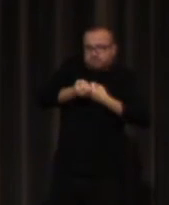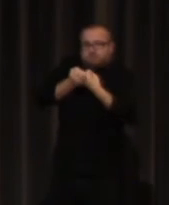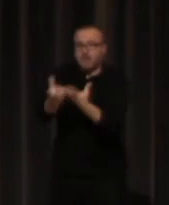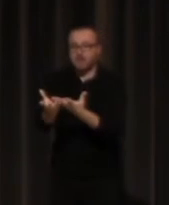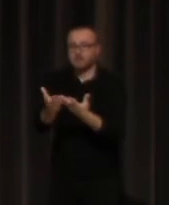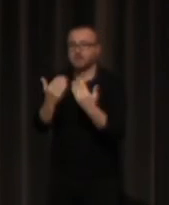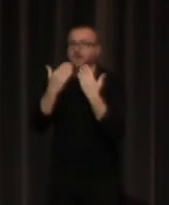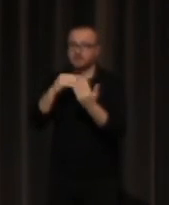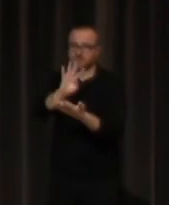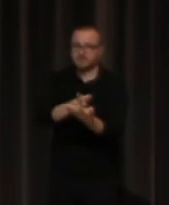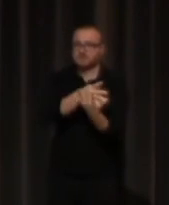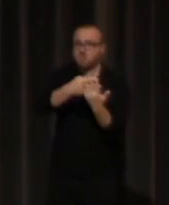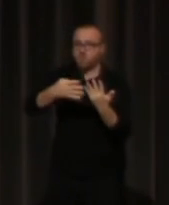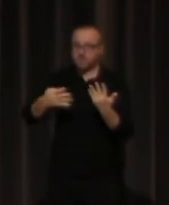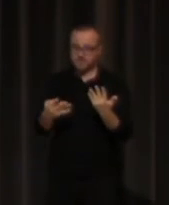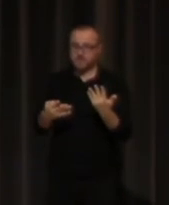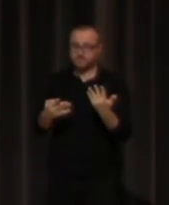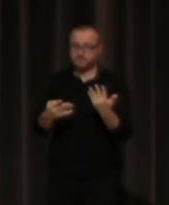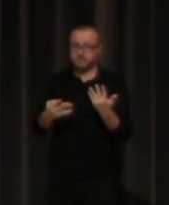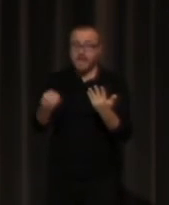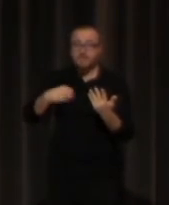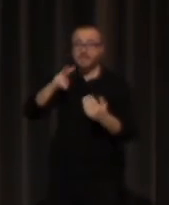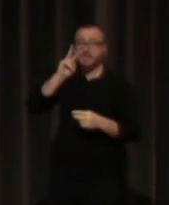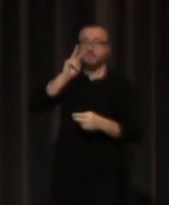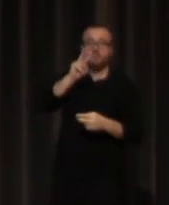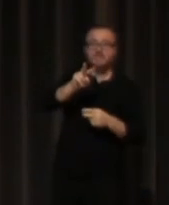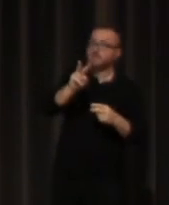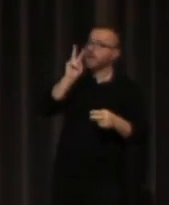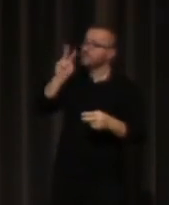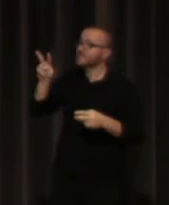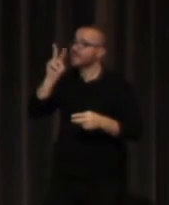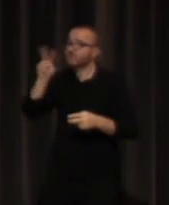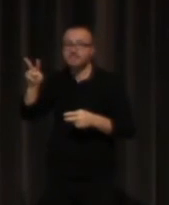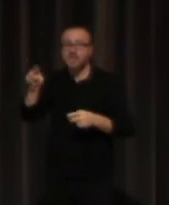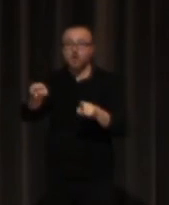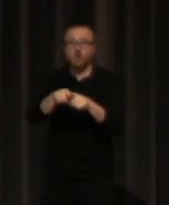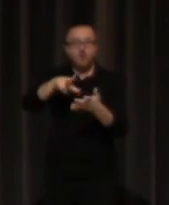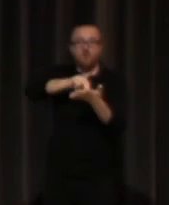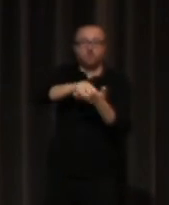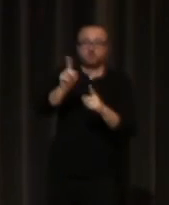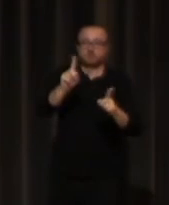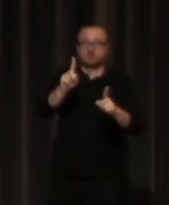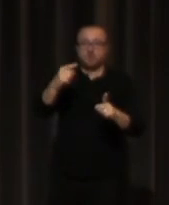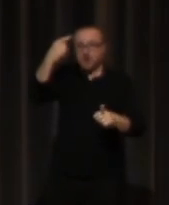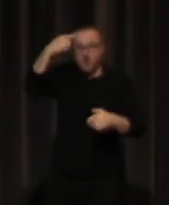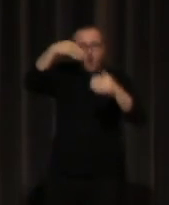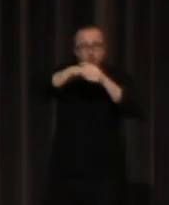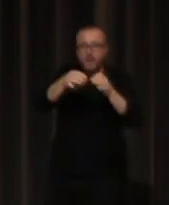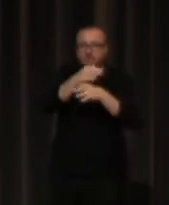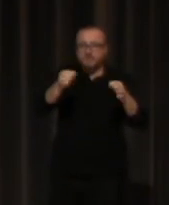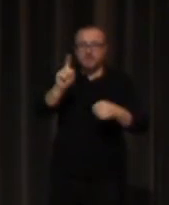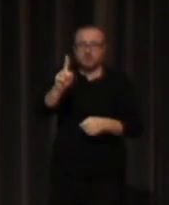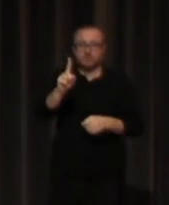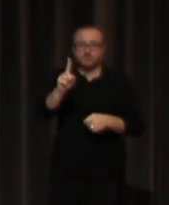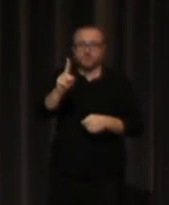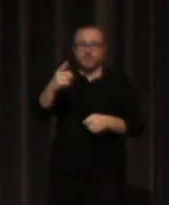la vista, fins a l'horitzó, perquè la mirada no guarda res. no registra cap recorregut, no es